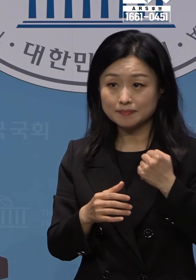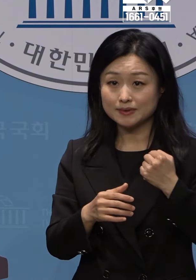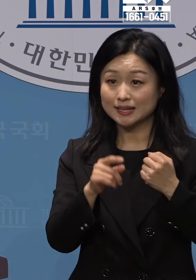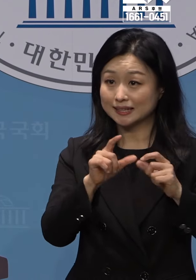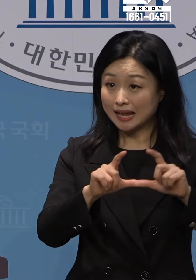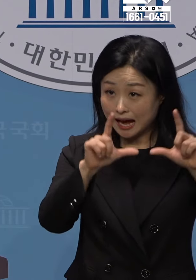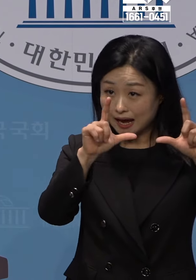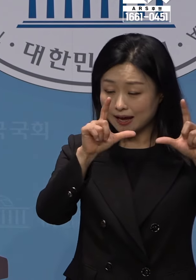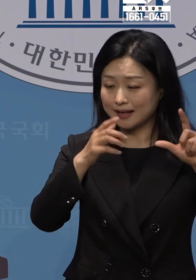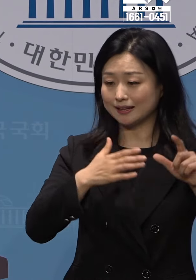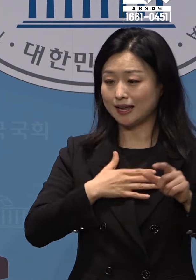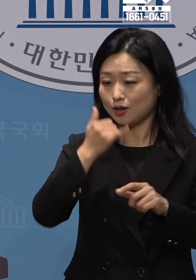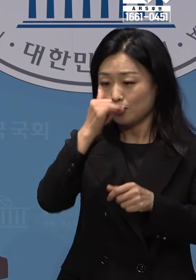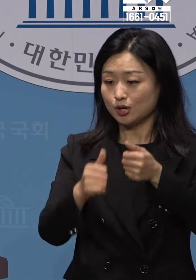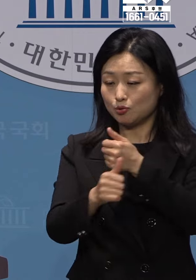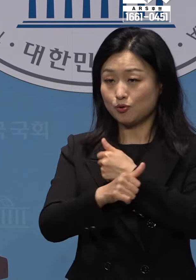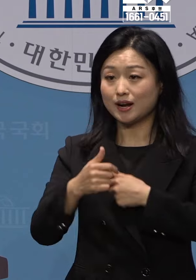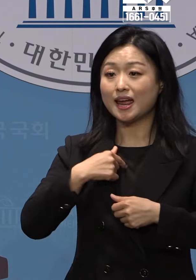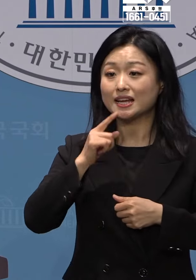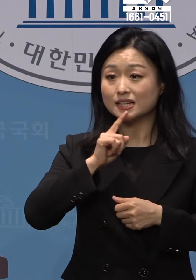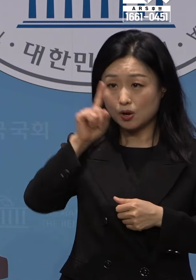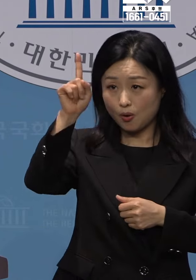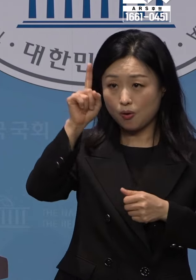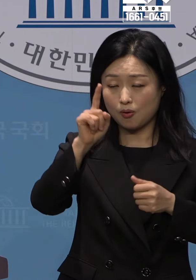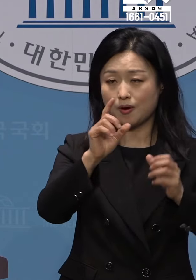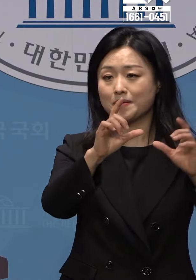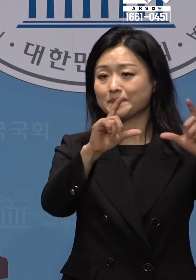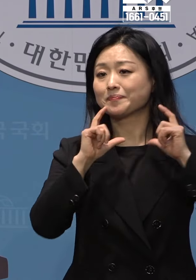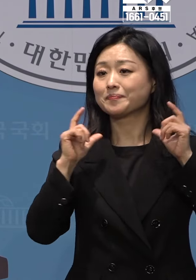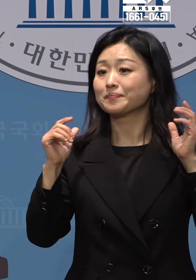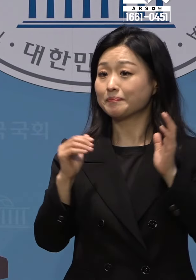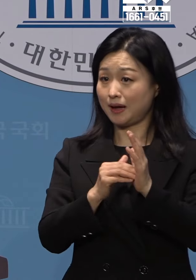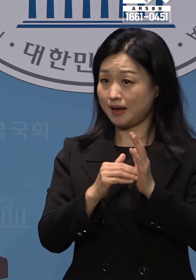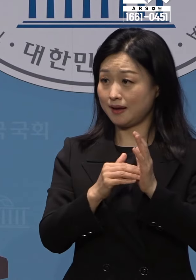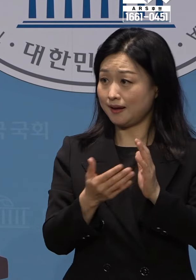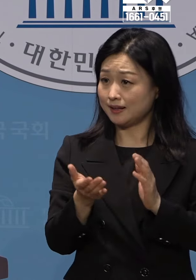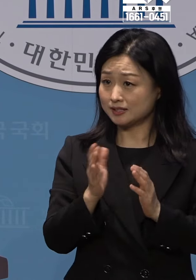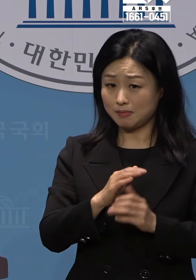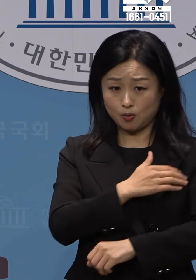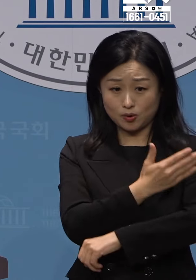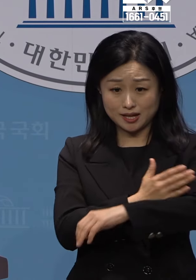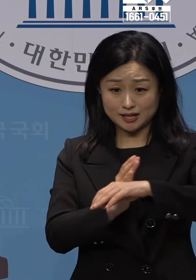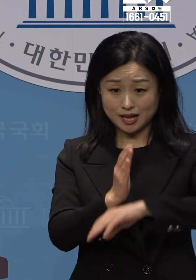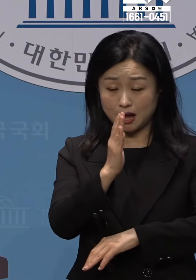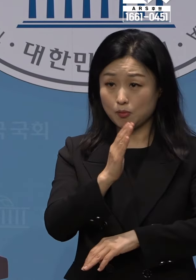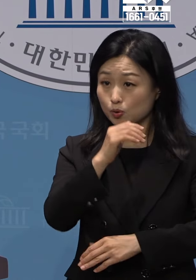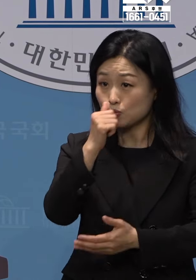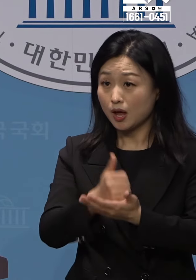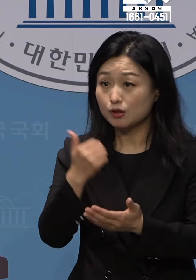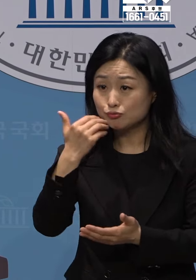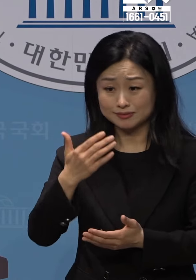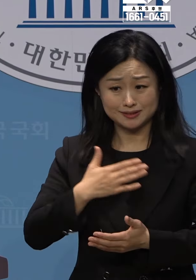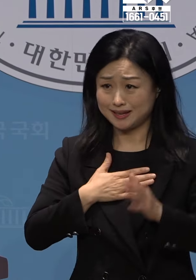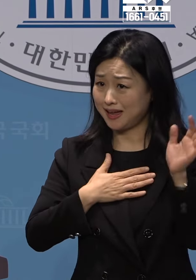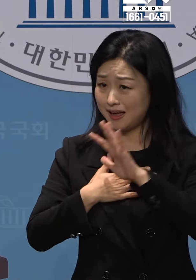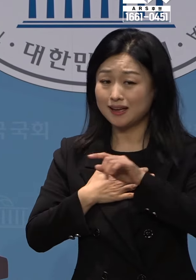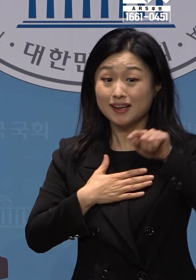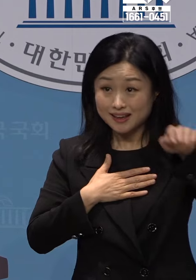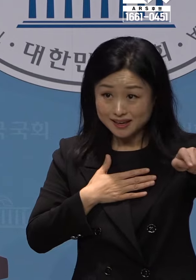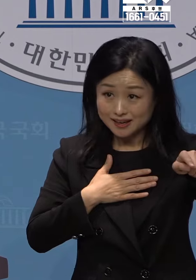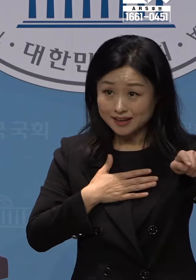이날 저를 윤리위원회에 제소했습니다. 하지만 직권남용을 한 사람은 제가 아니라 추경호